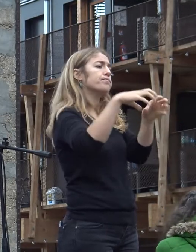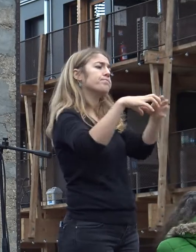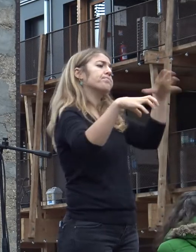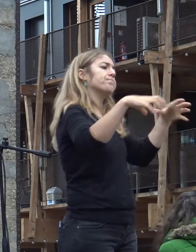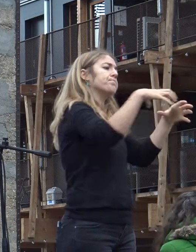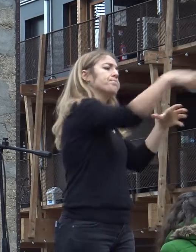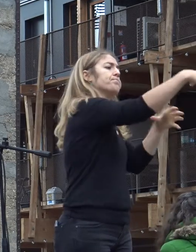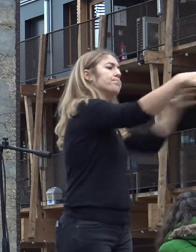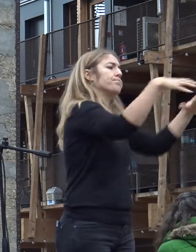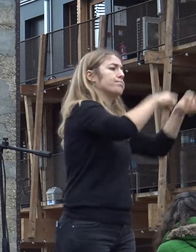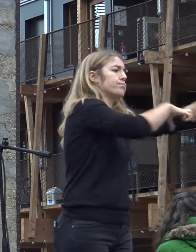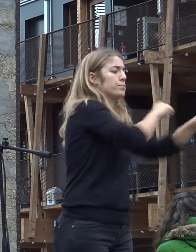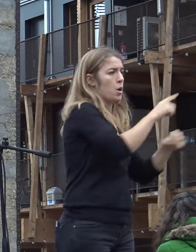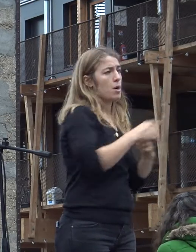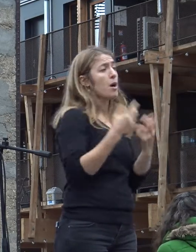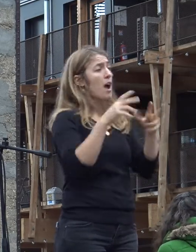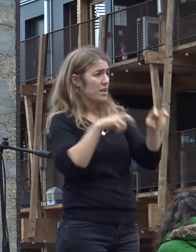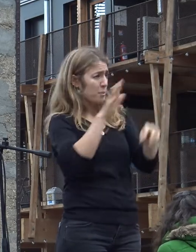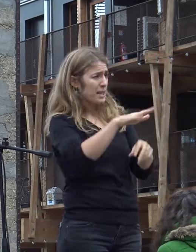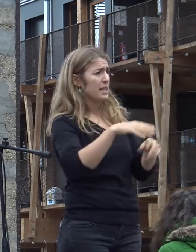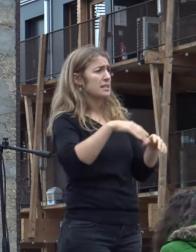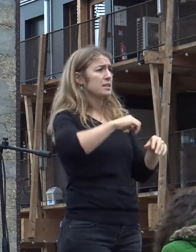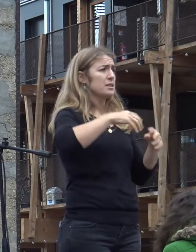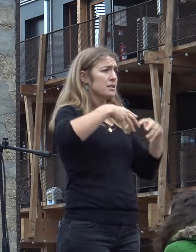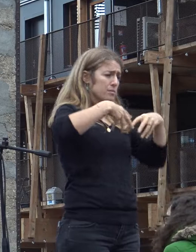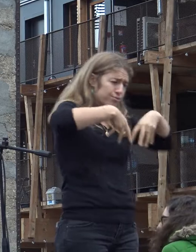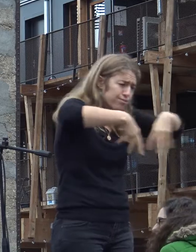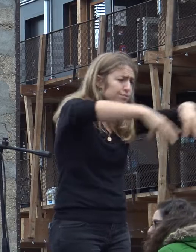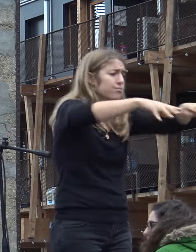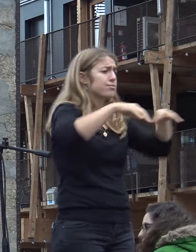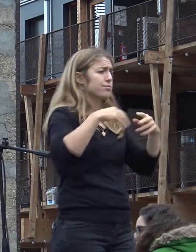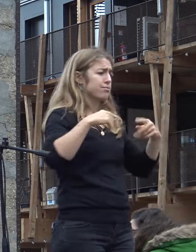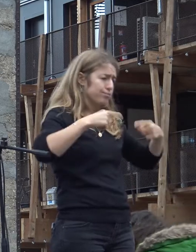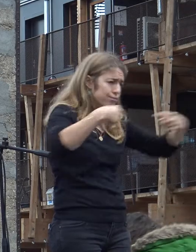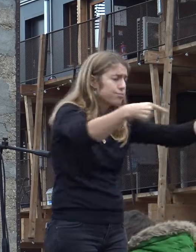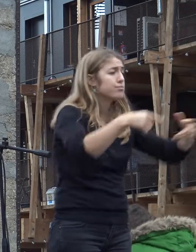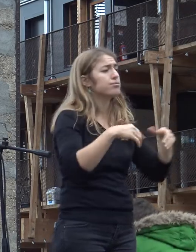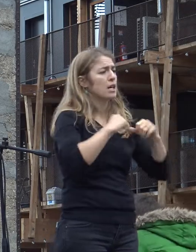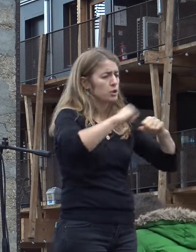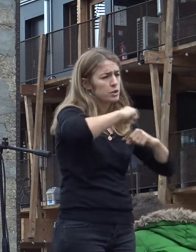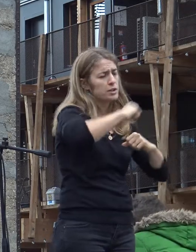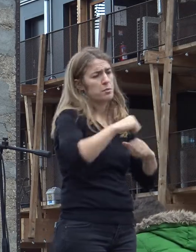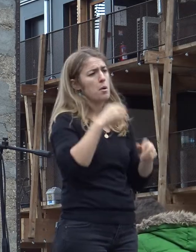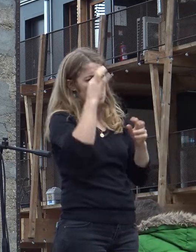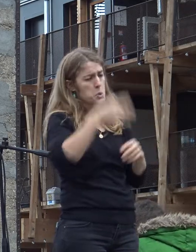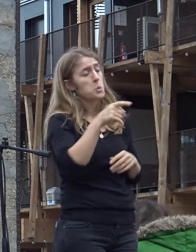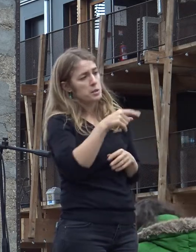d'agriculture intensive, agriculture polluante. Donc nous voulons que ces terres restent à ceux qui les ont